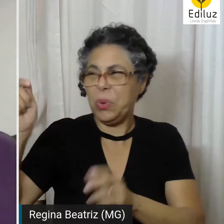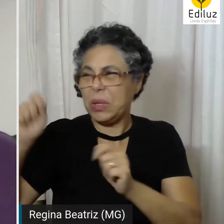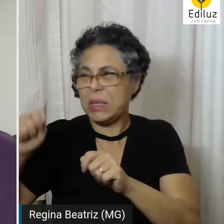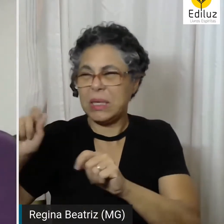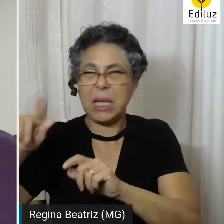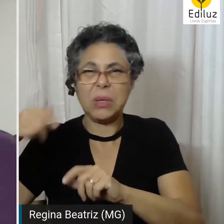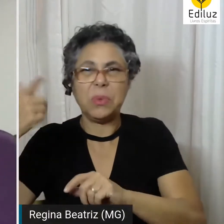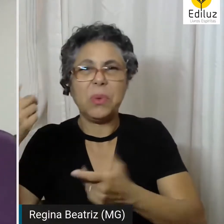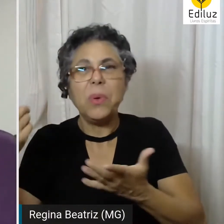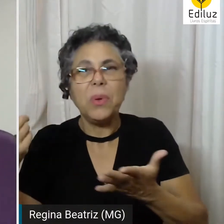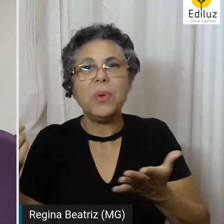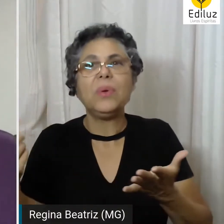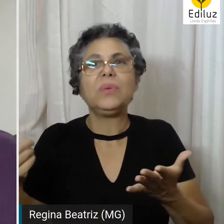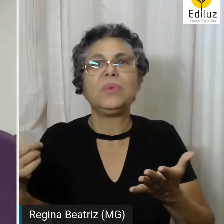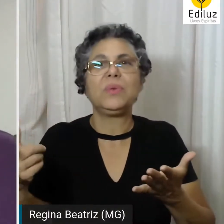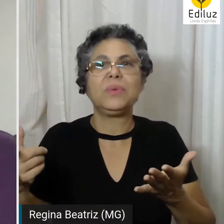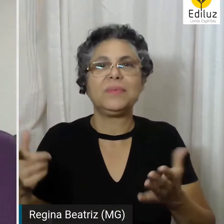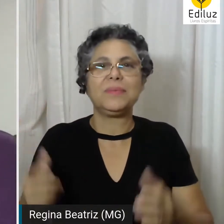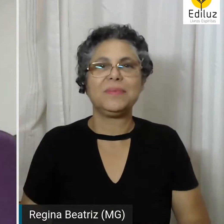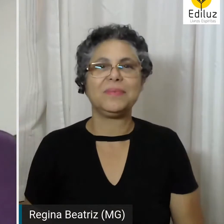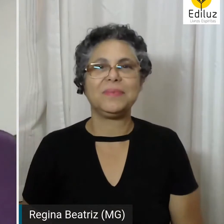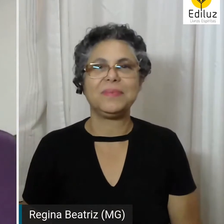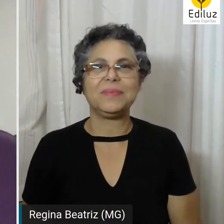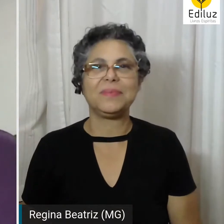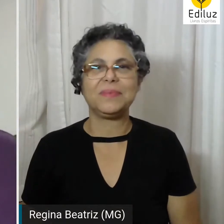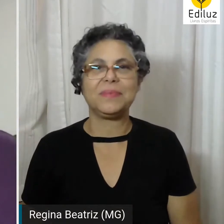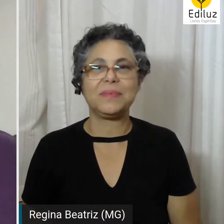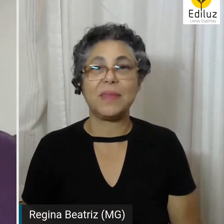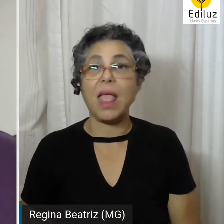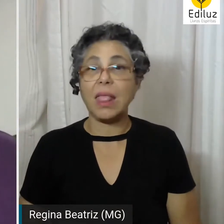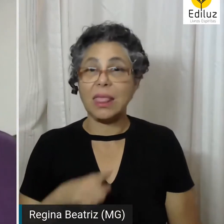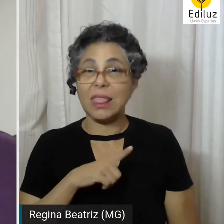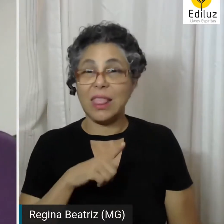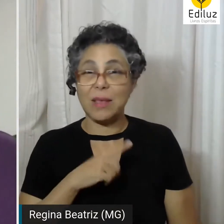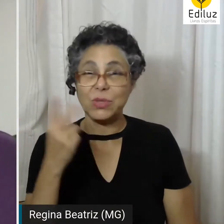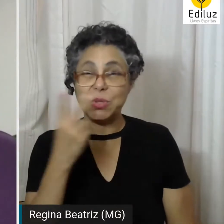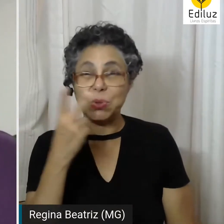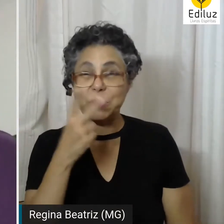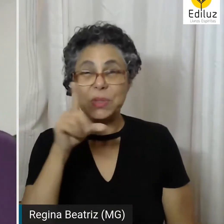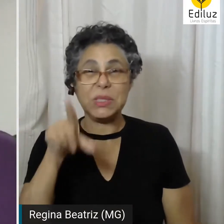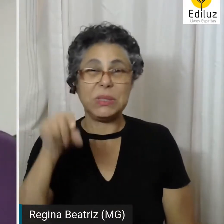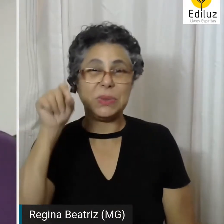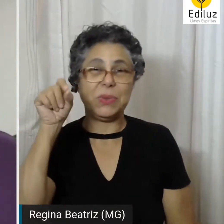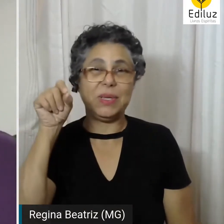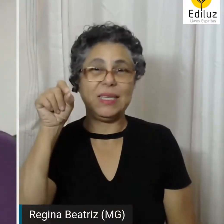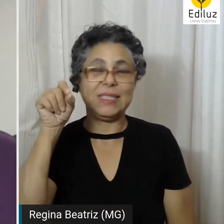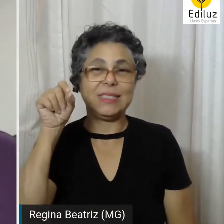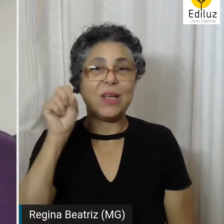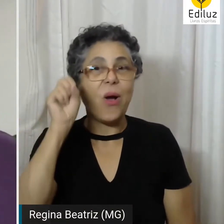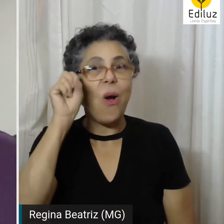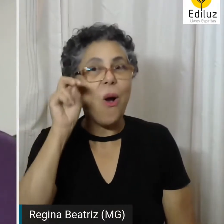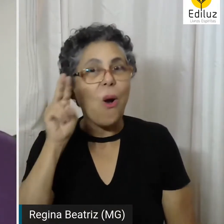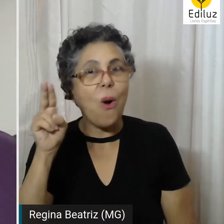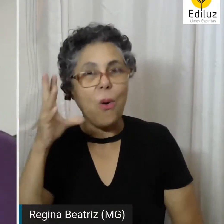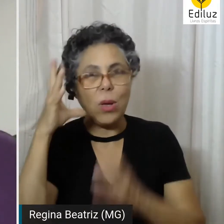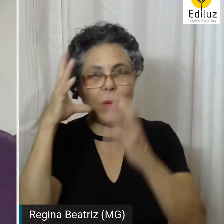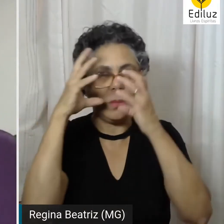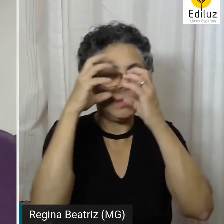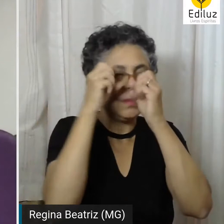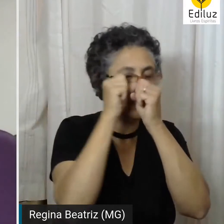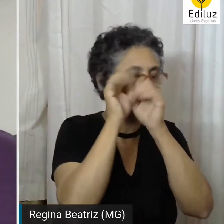necessidade alheia, nós temos duas escolhas. Ou realmente fecho os